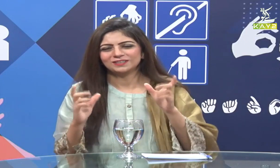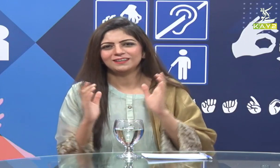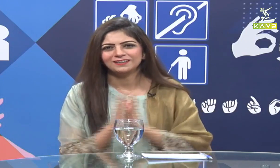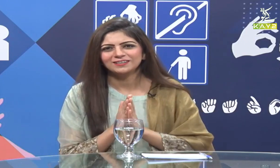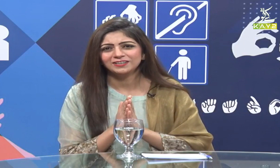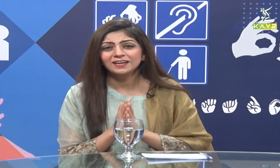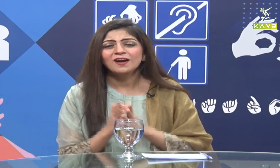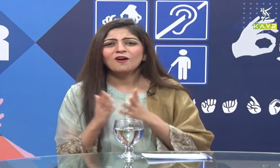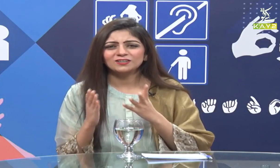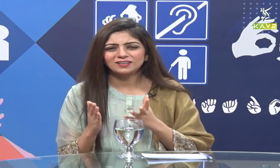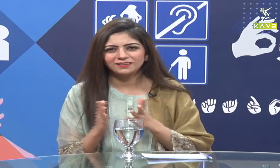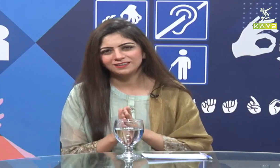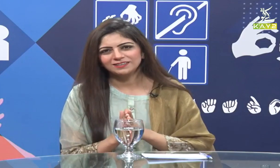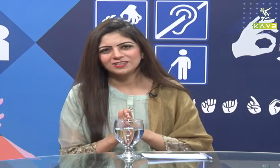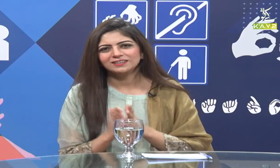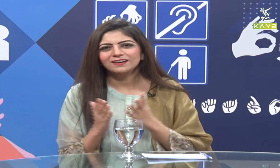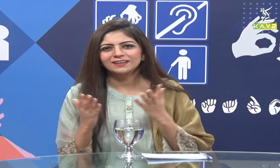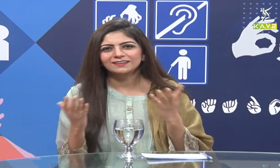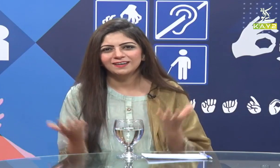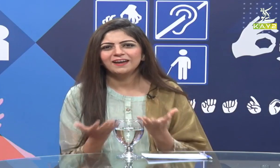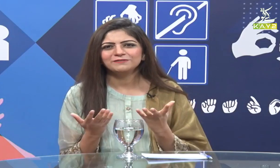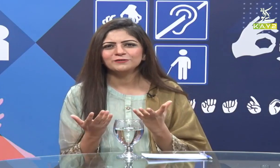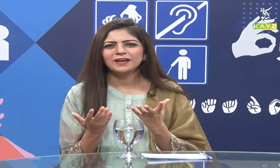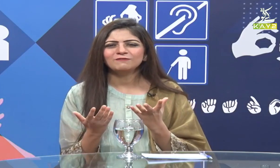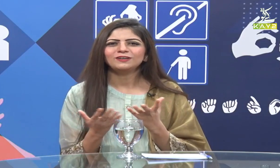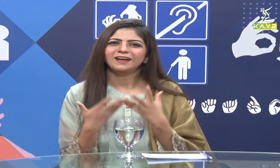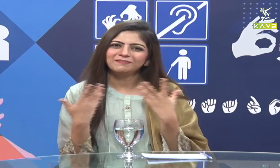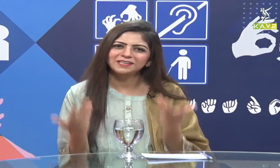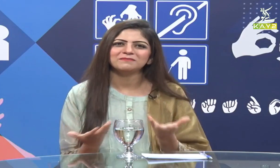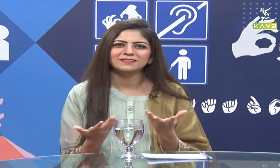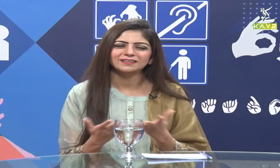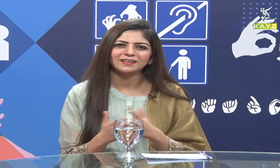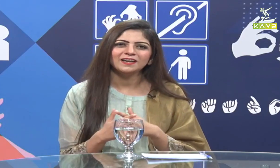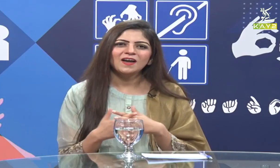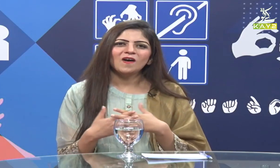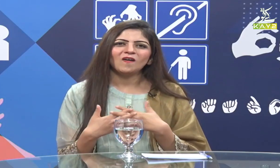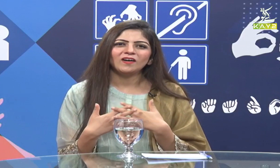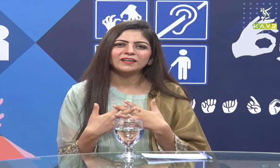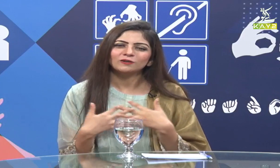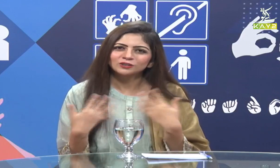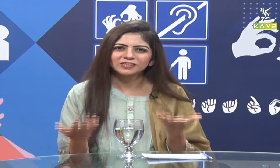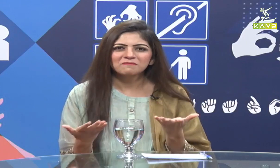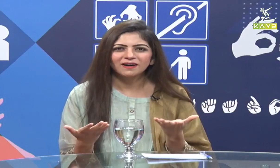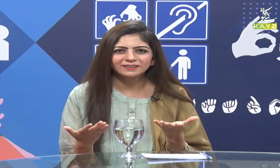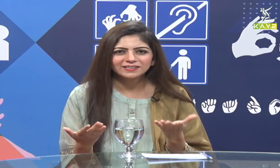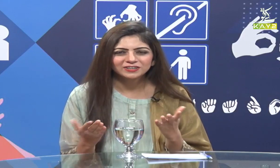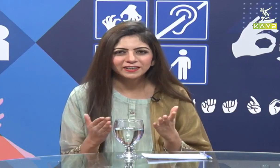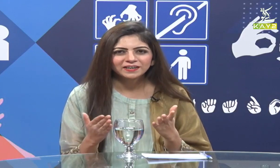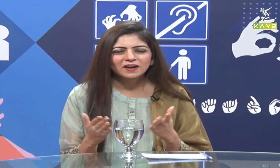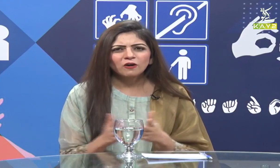ज़िंदा रखना चाहिए और शरारतें करनी चाहिए ताकि लाइफ जो है वो लाइवली बन सके और खुशियाँ बांटनी चाहिए। और